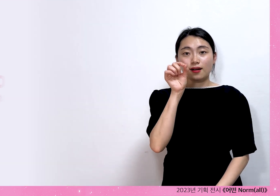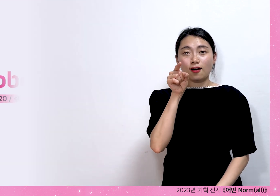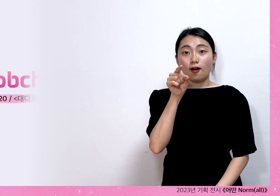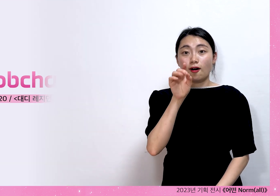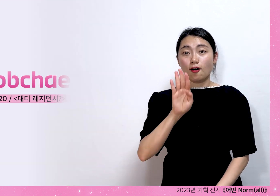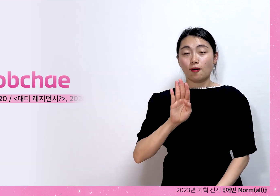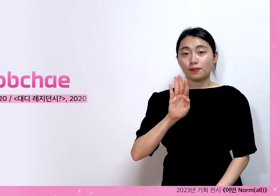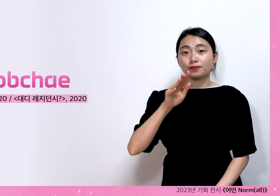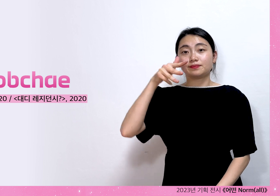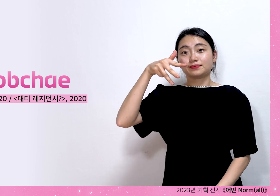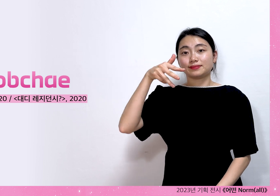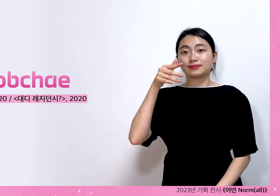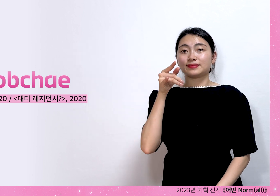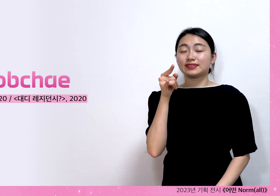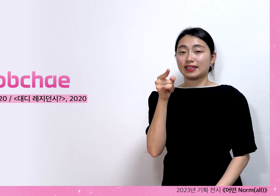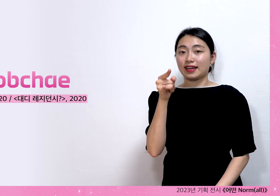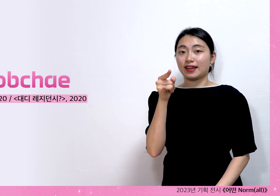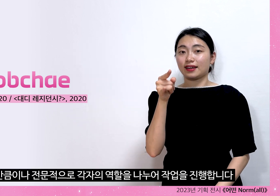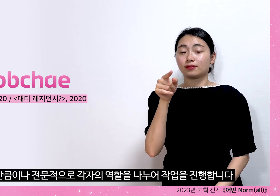업체